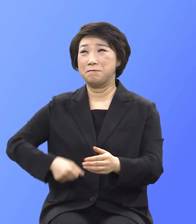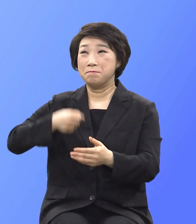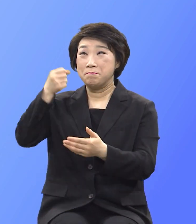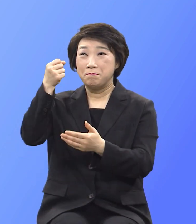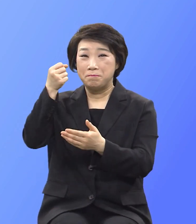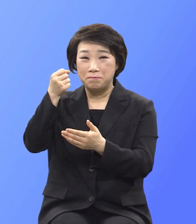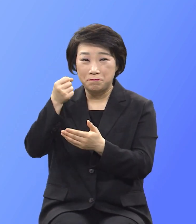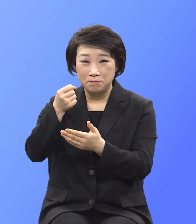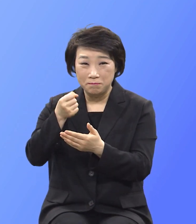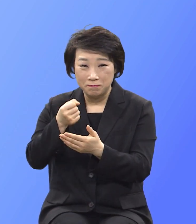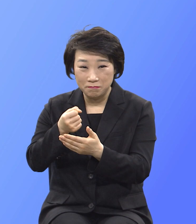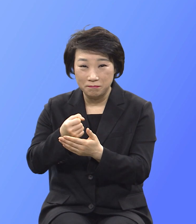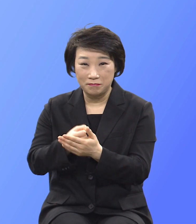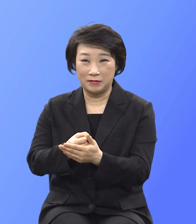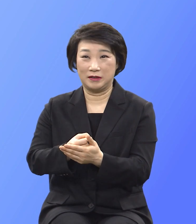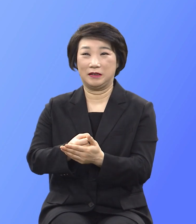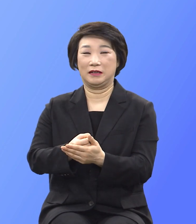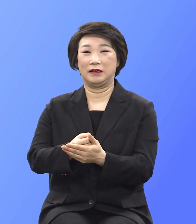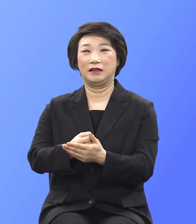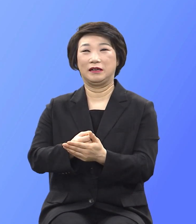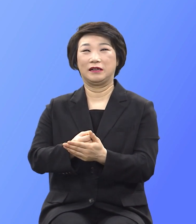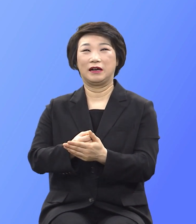내가